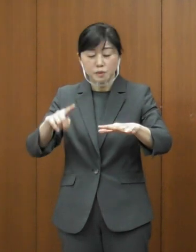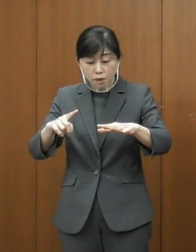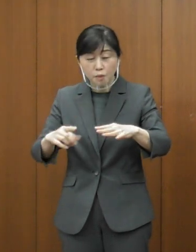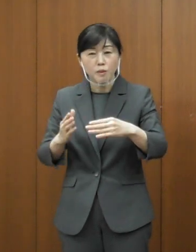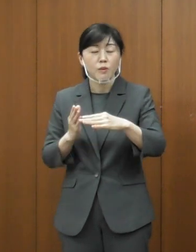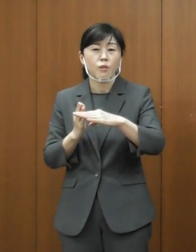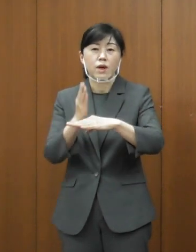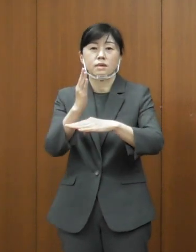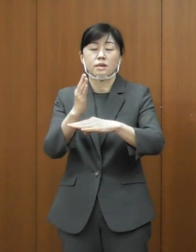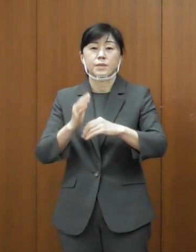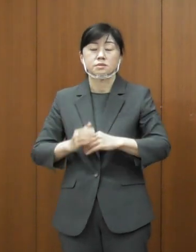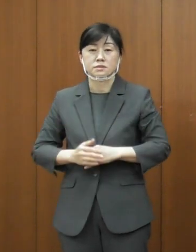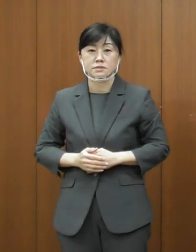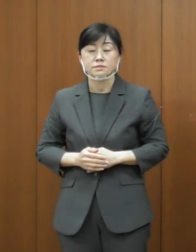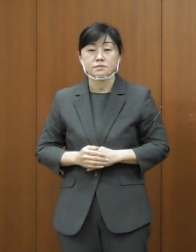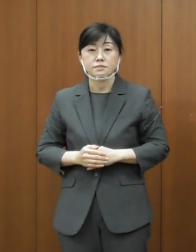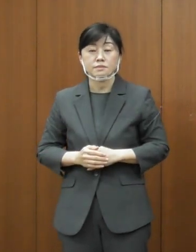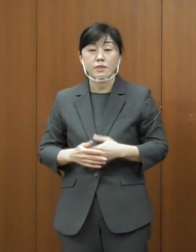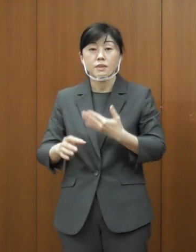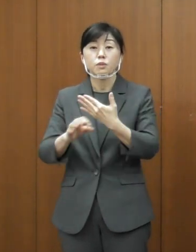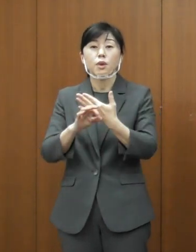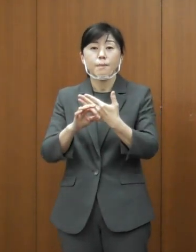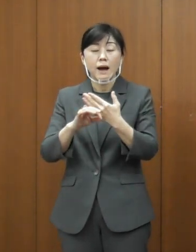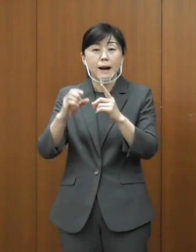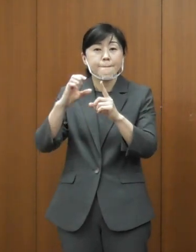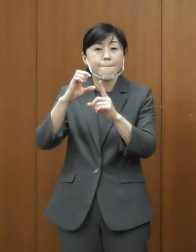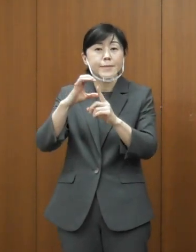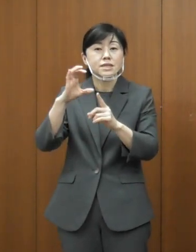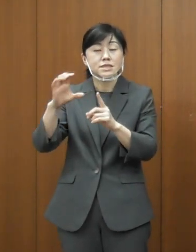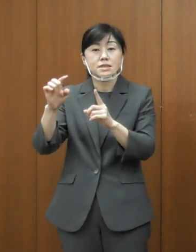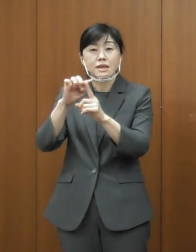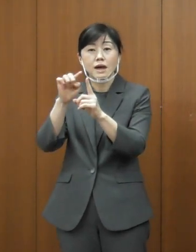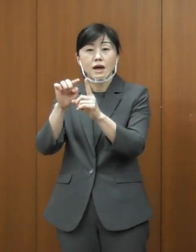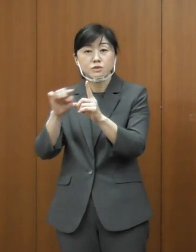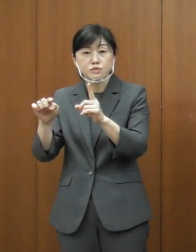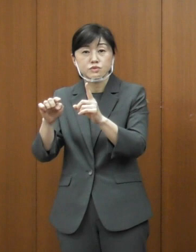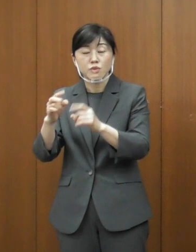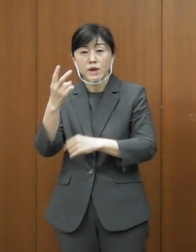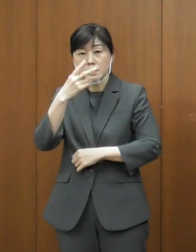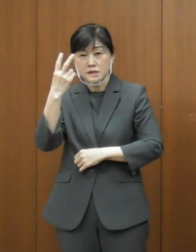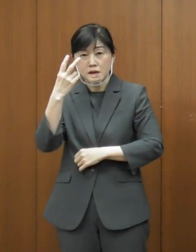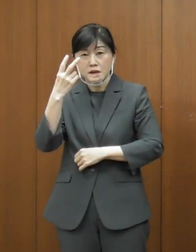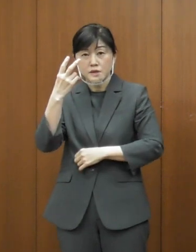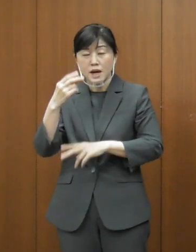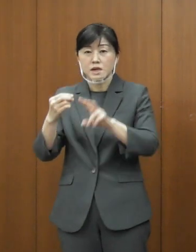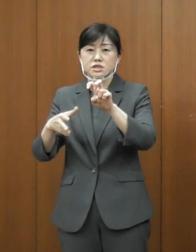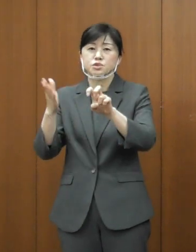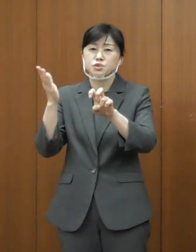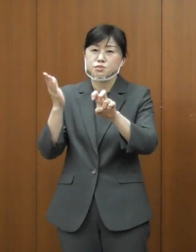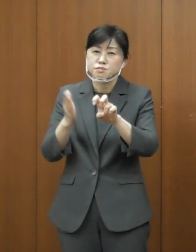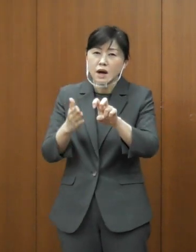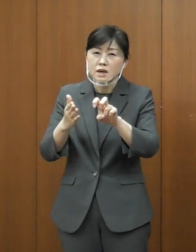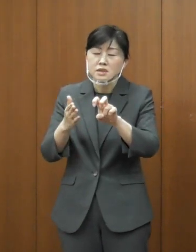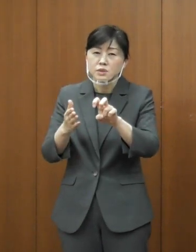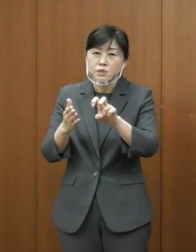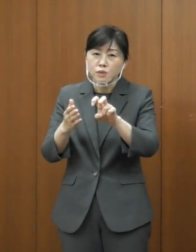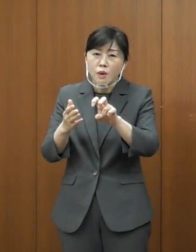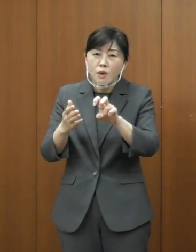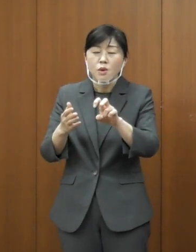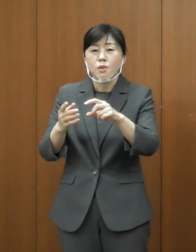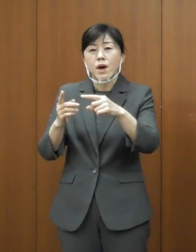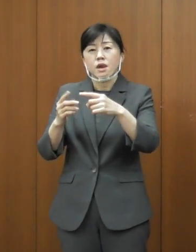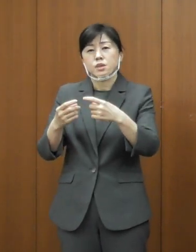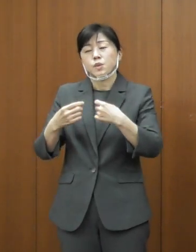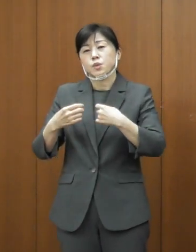。例えば PCR 検査は 20% 陽性率と跳ね上がり